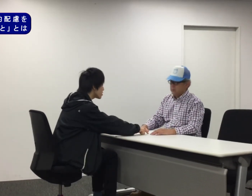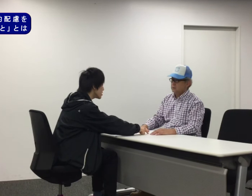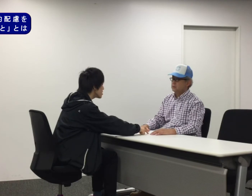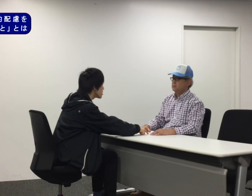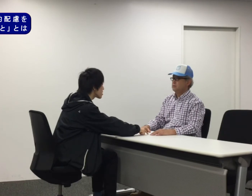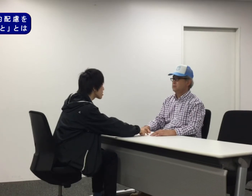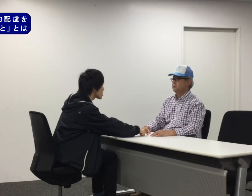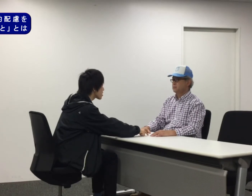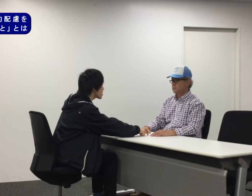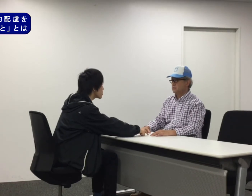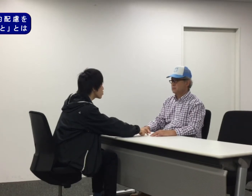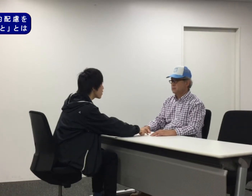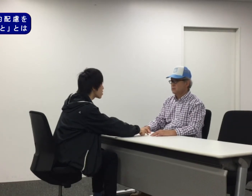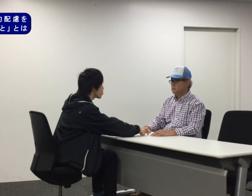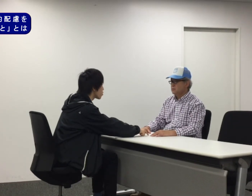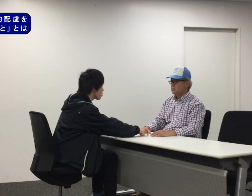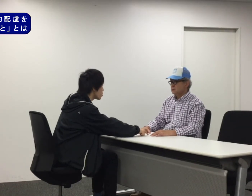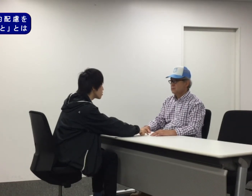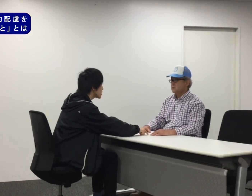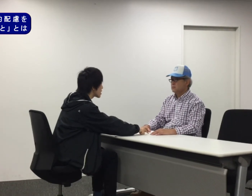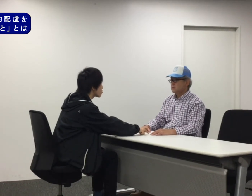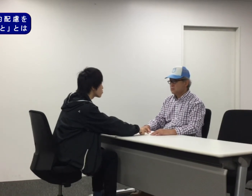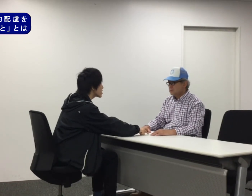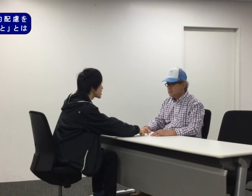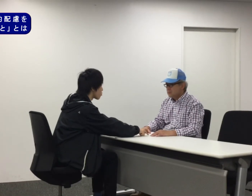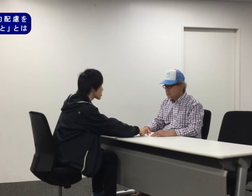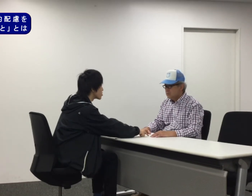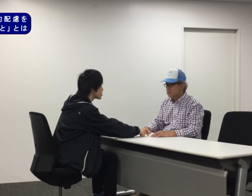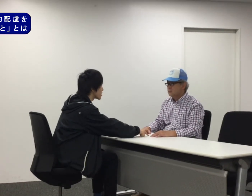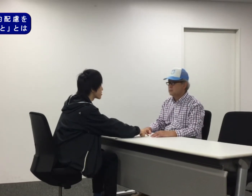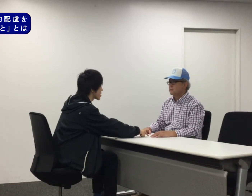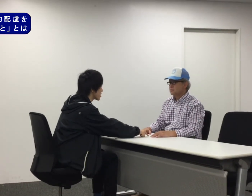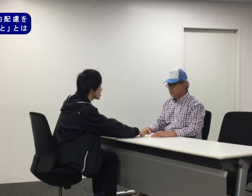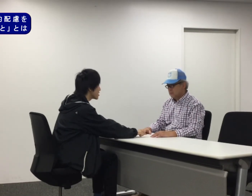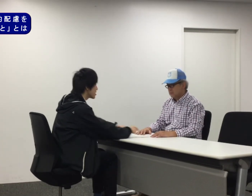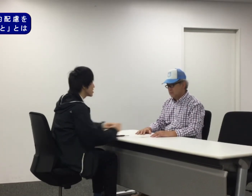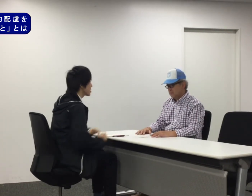ここに学生証番号の下の10桁を記入してください